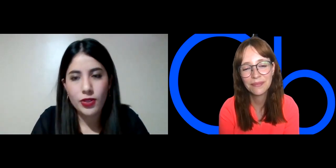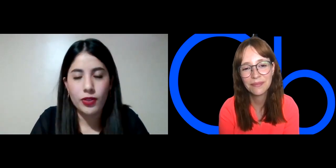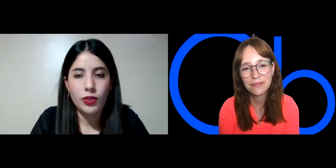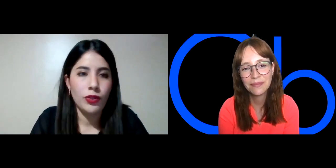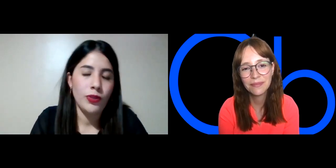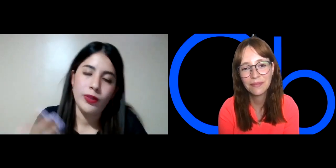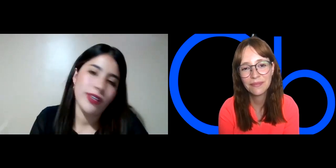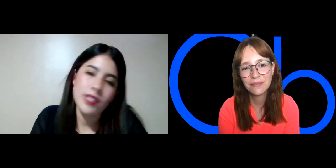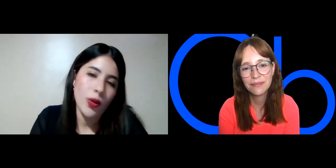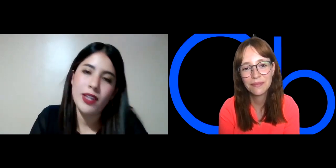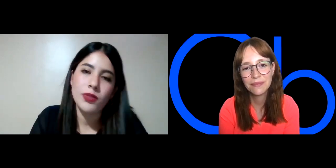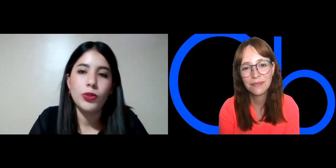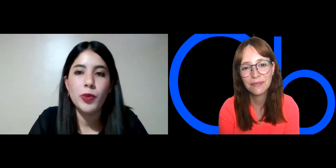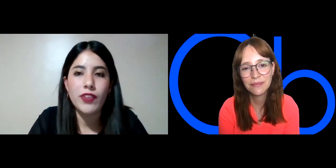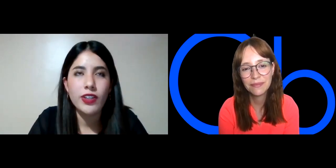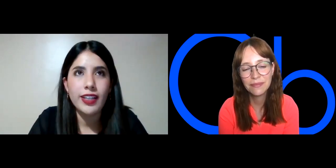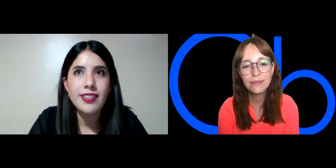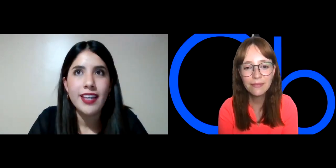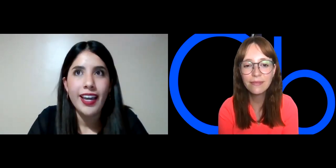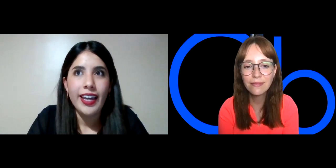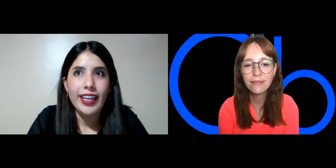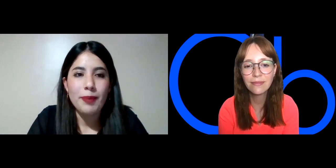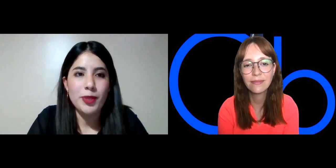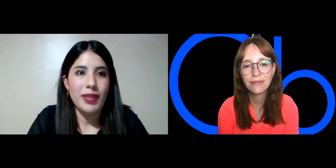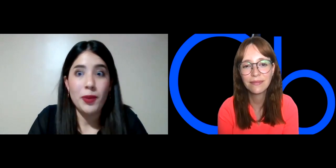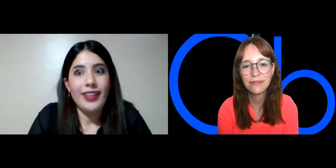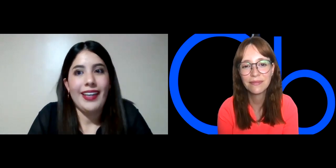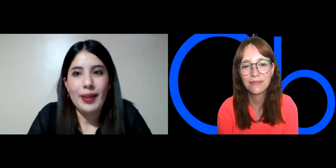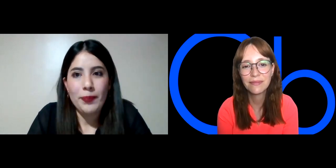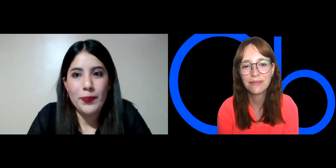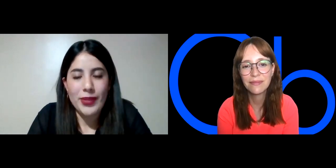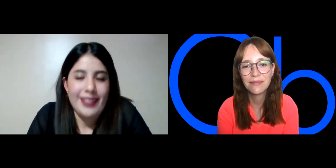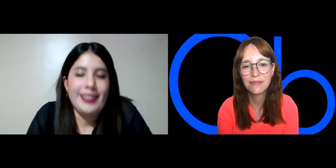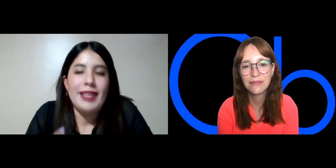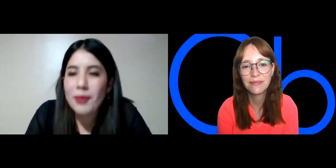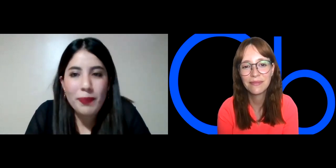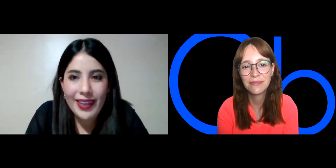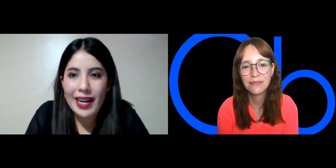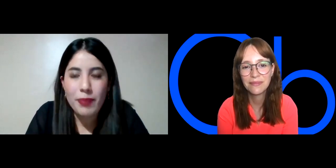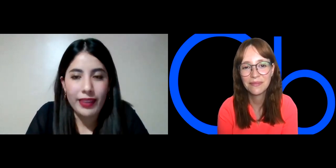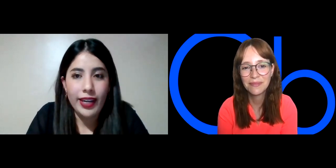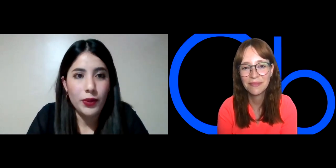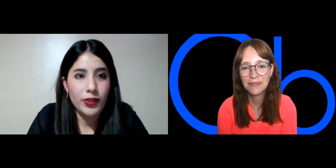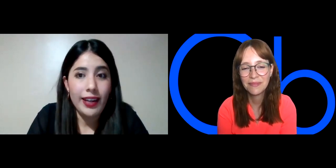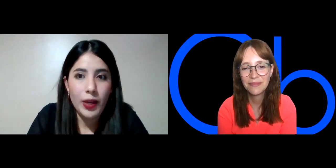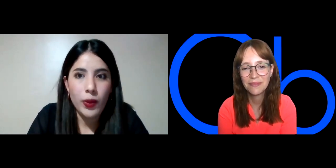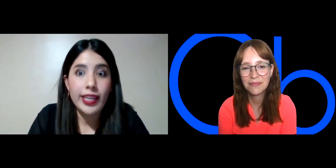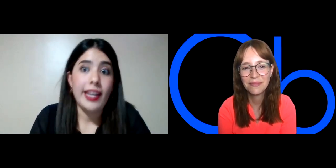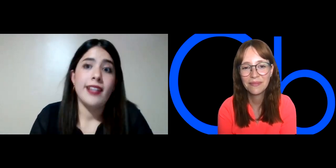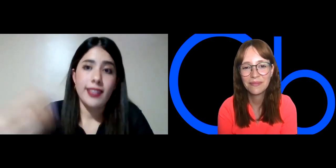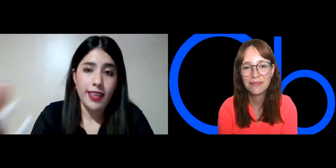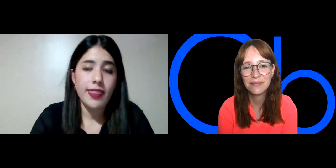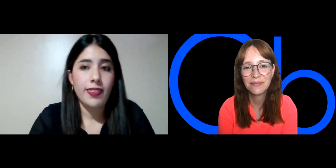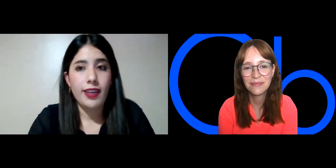clases en otras escuelas, con otros profesores, y pues me di cuenta que pues estaba muy padre el aprender otra lengua y